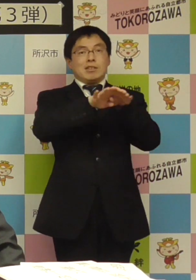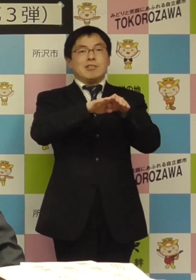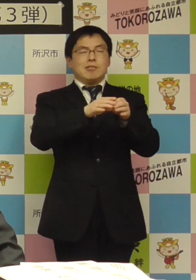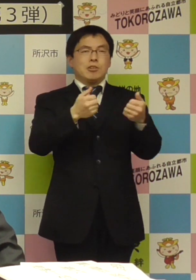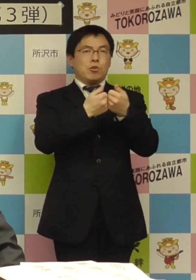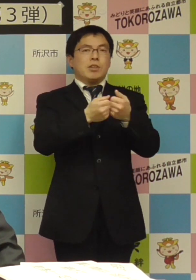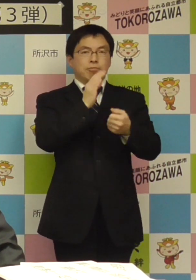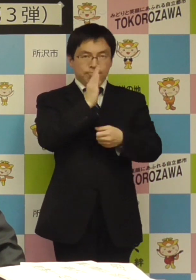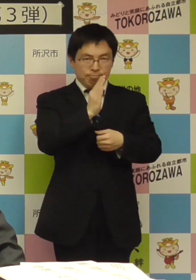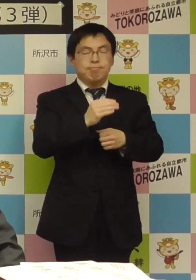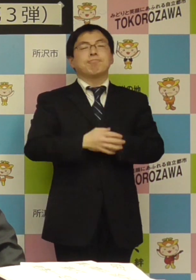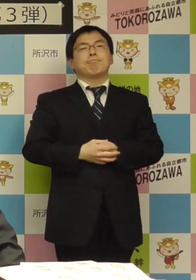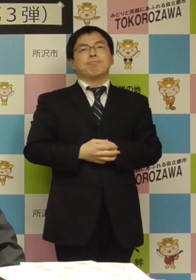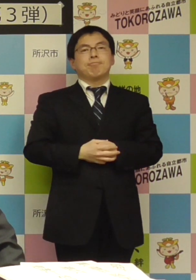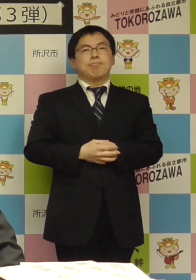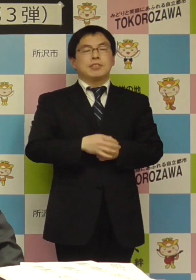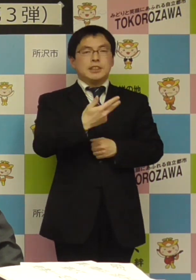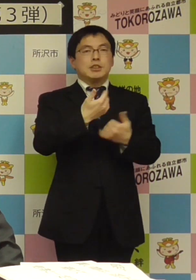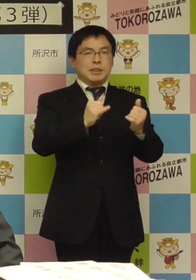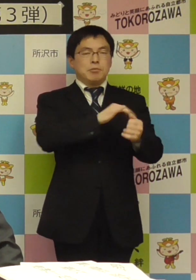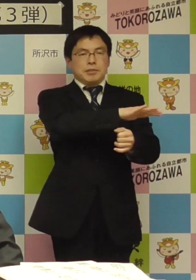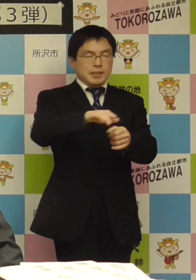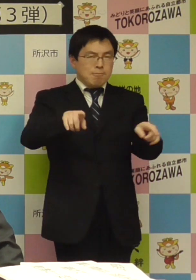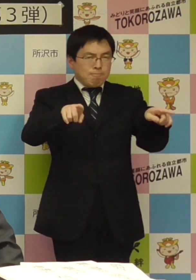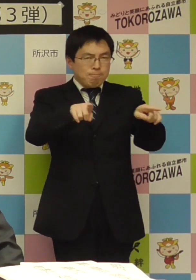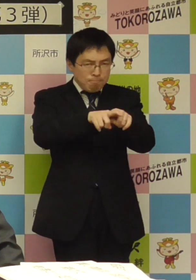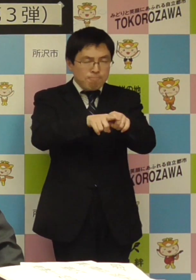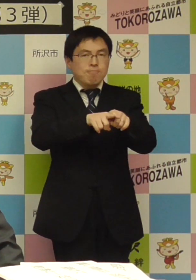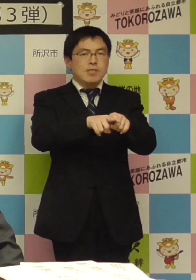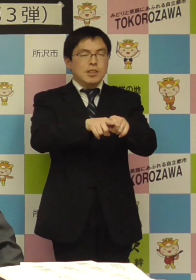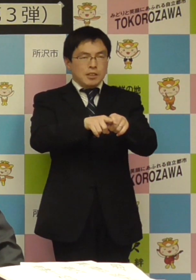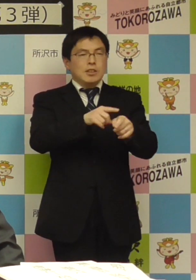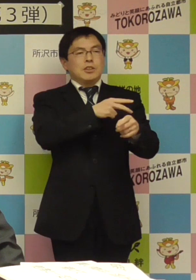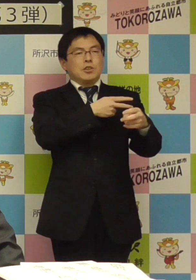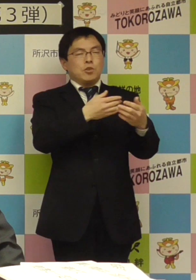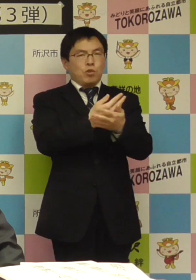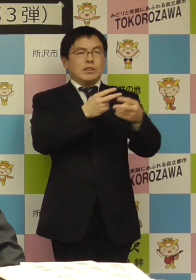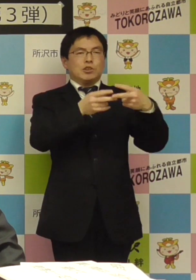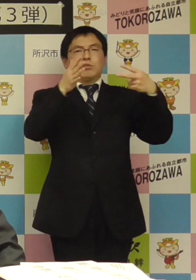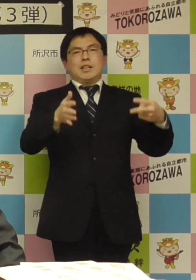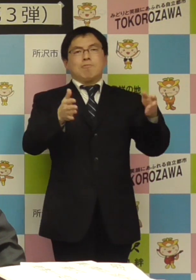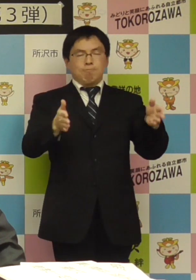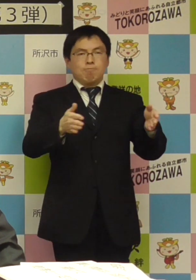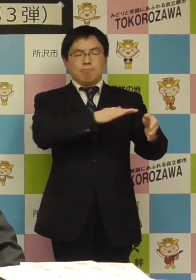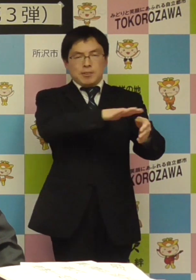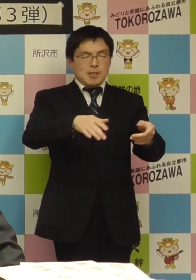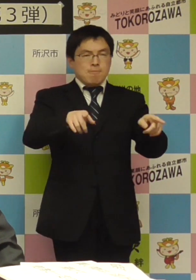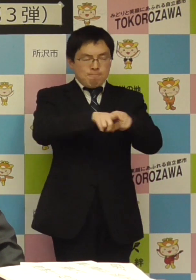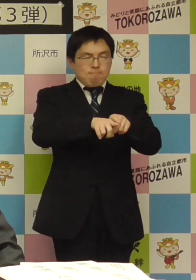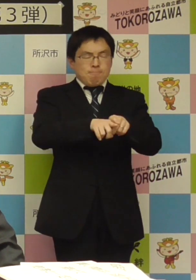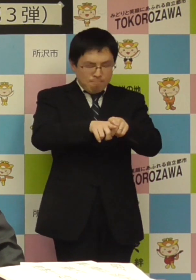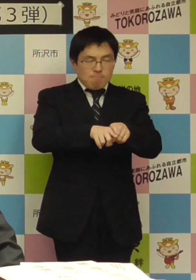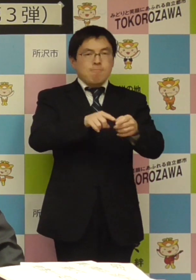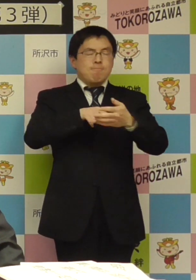ください。市民一丸となって残り2週間、も